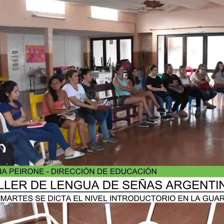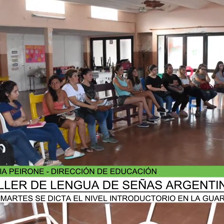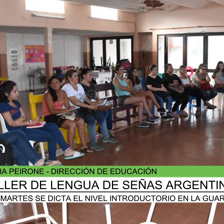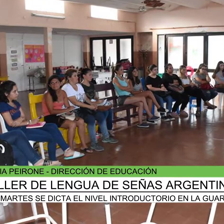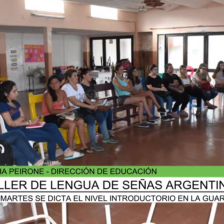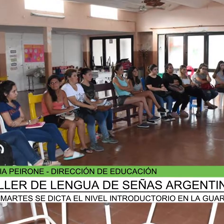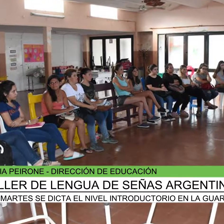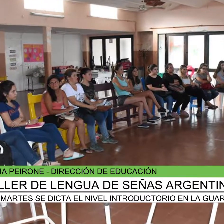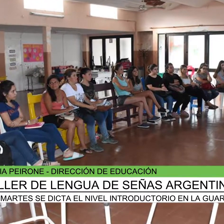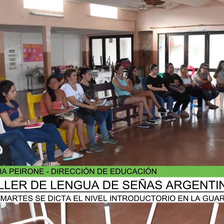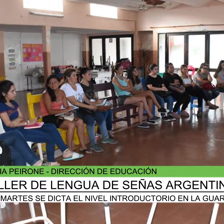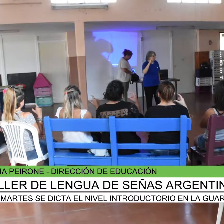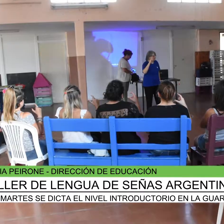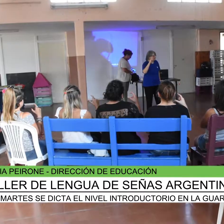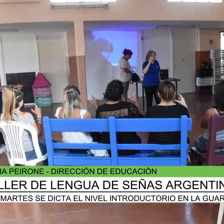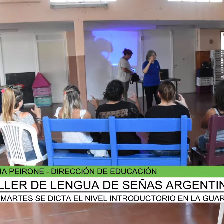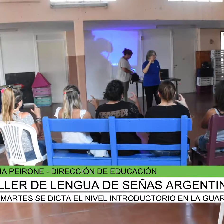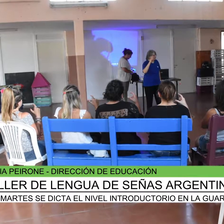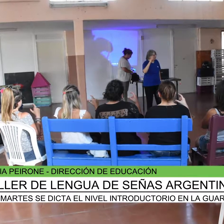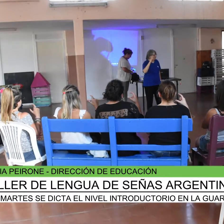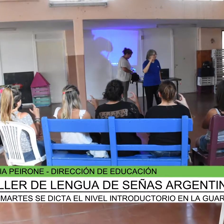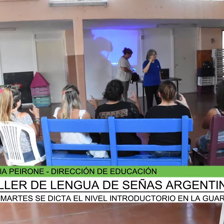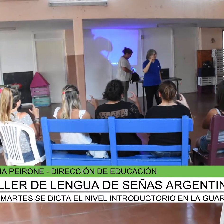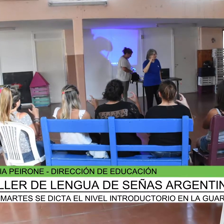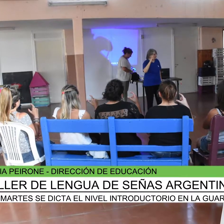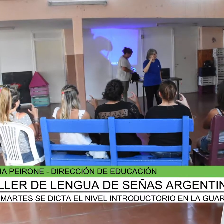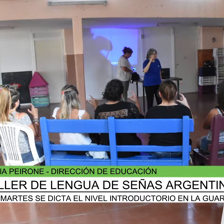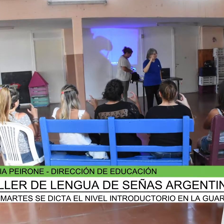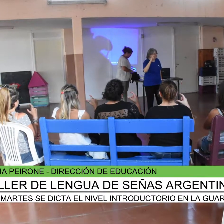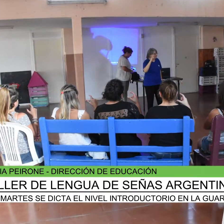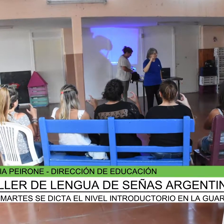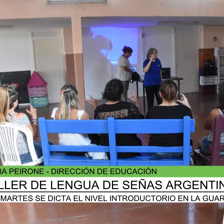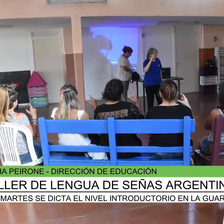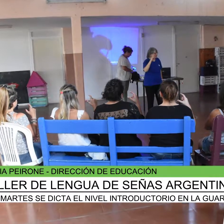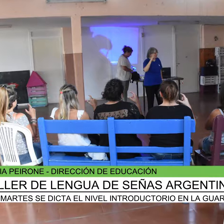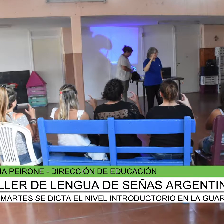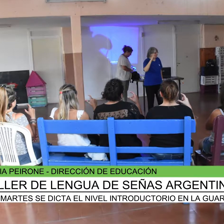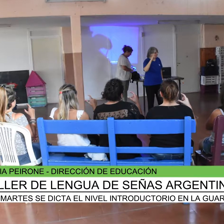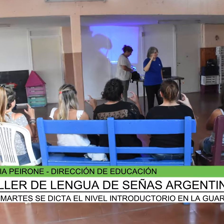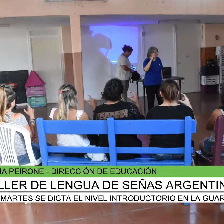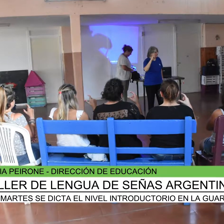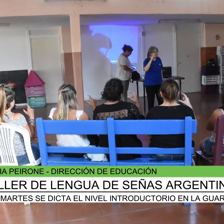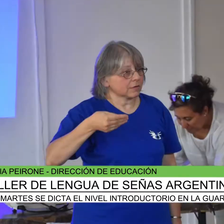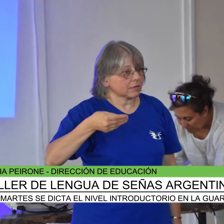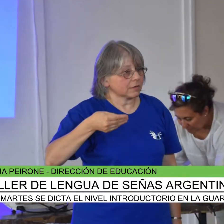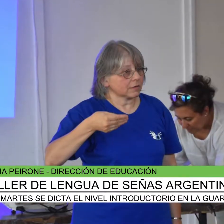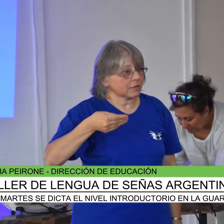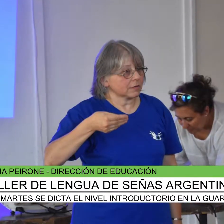una profesora, Ivana Nigro, que es de la Universidad Nacional de Córdoba, de la Facultad